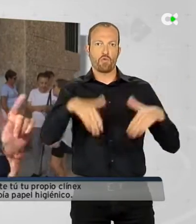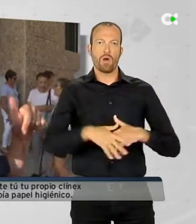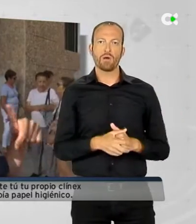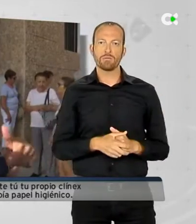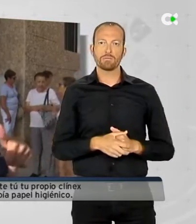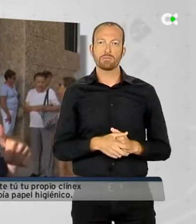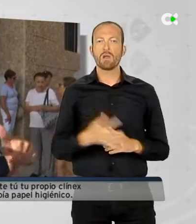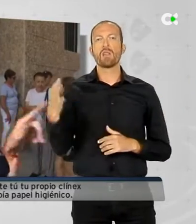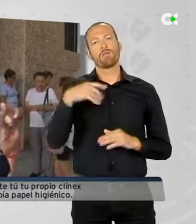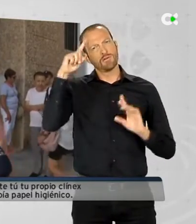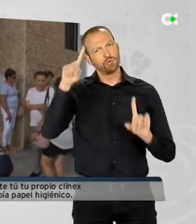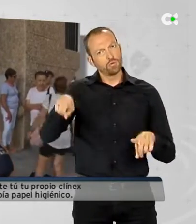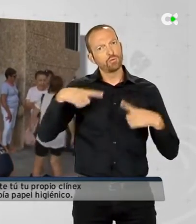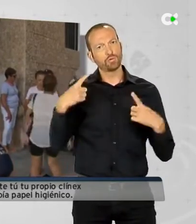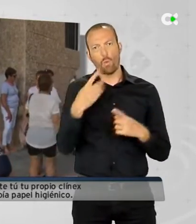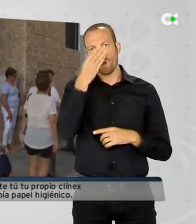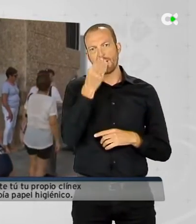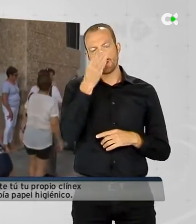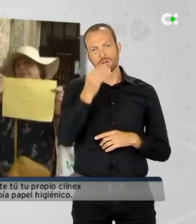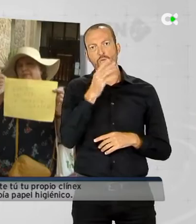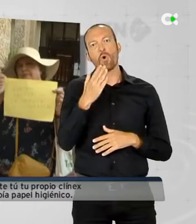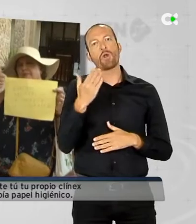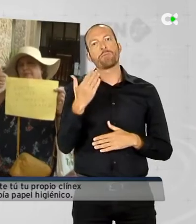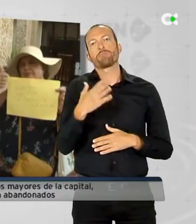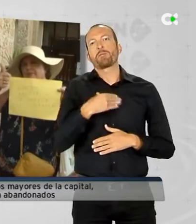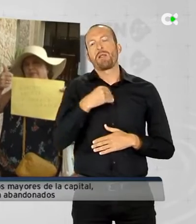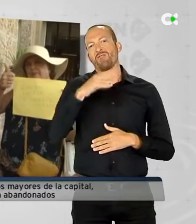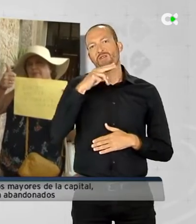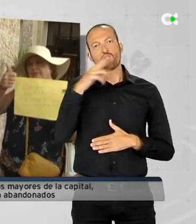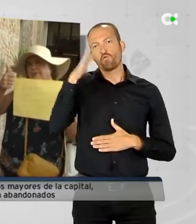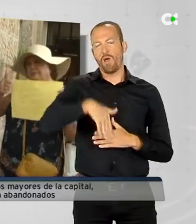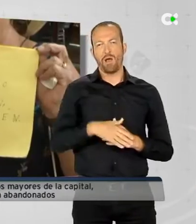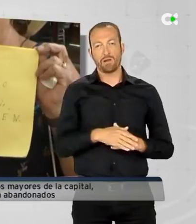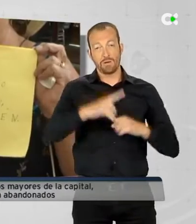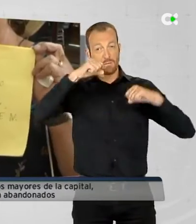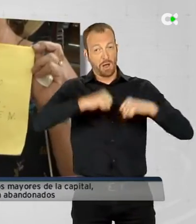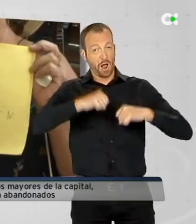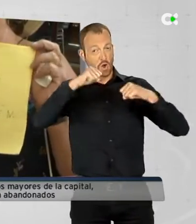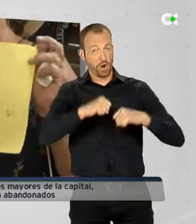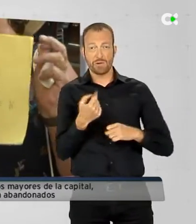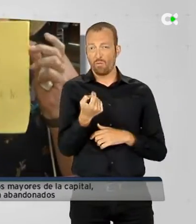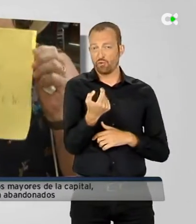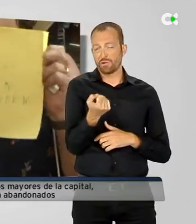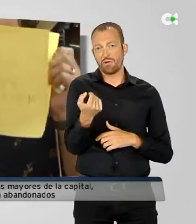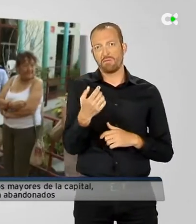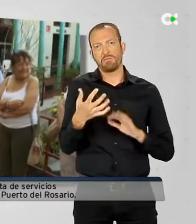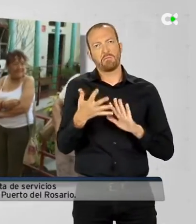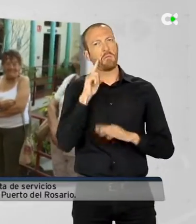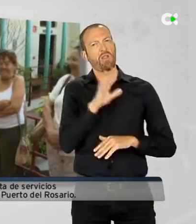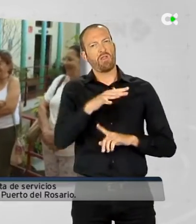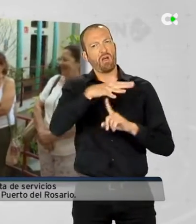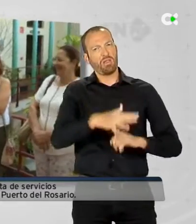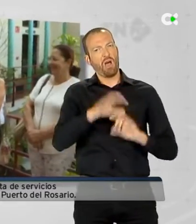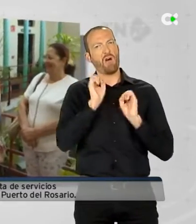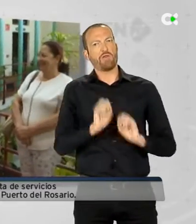que traerte tú tu propio Kleenex porque no había papel higiénico. Es la denuncia de los mayores de la capital. Se sienten abandonados ante la falta